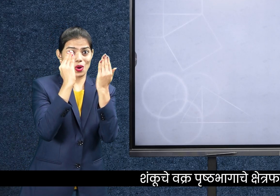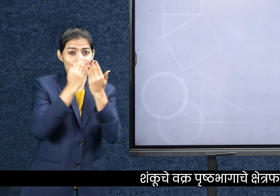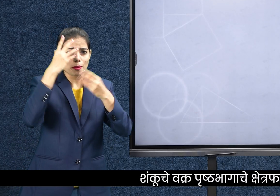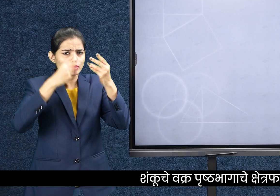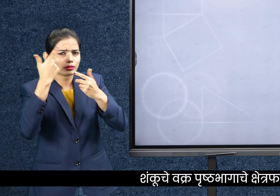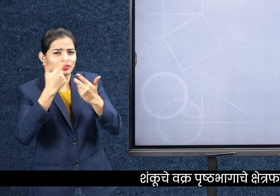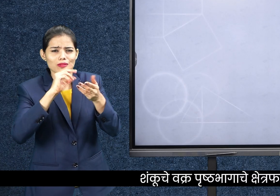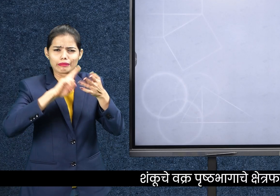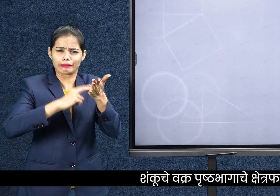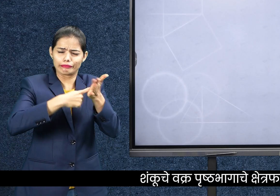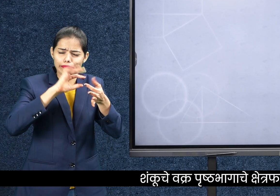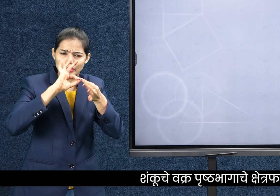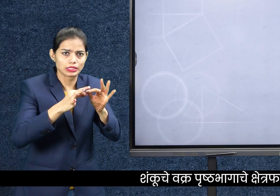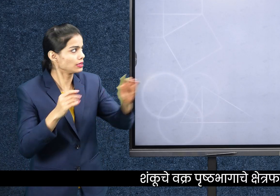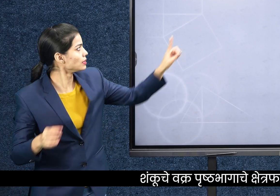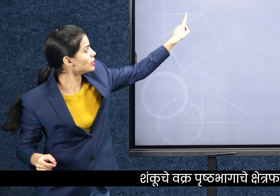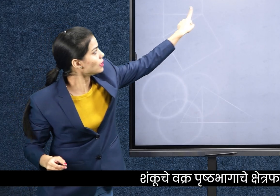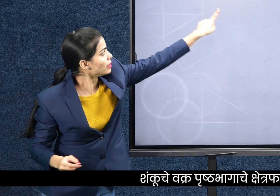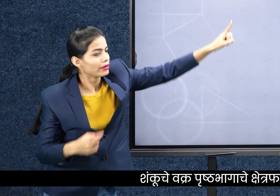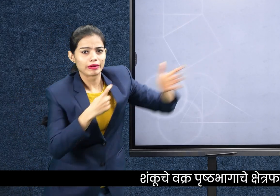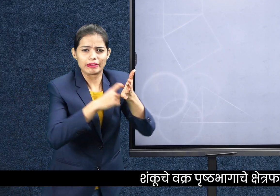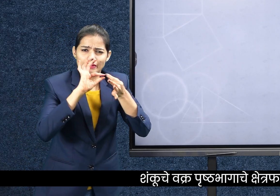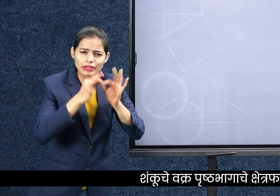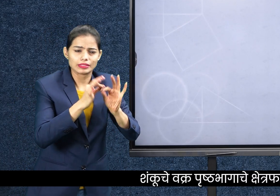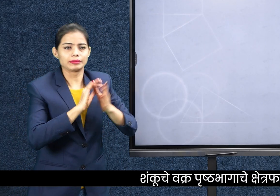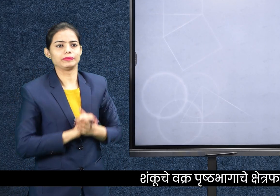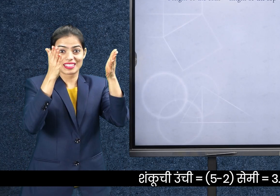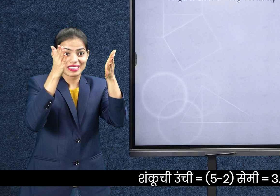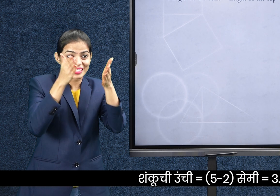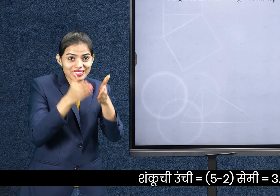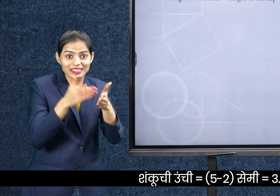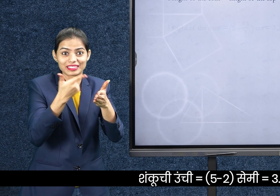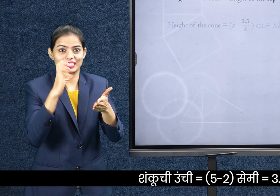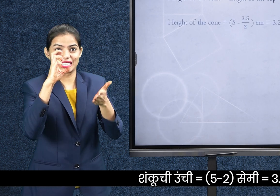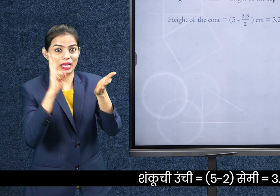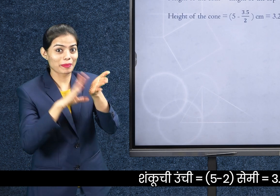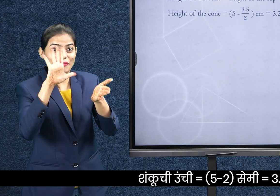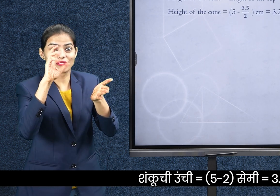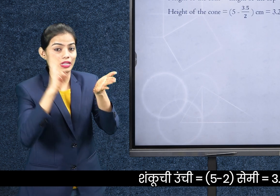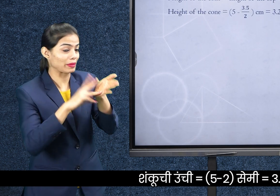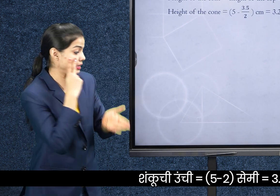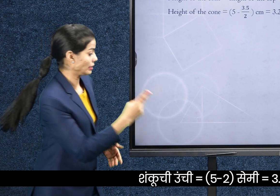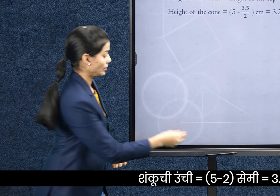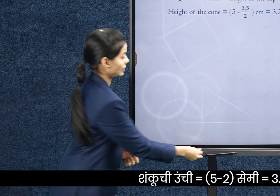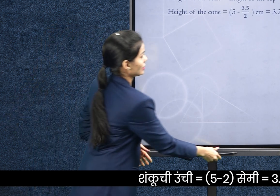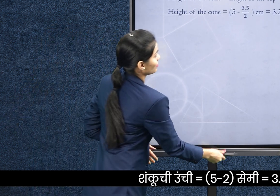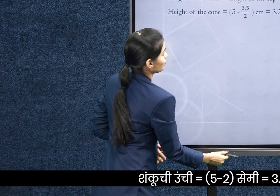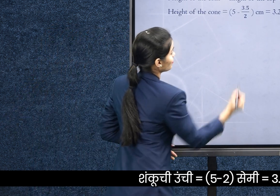शंकूचे वक्र पृष्ठभागाचे क्षेत्रफळ बरोबर पाय आर. शंकूची उंची बरोबर 5 ते 2